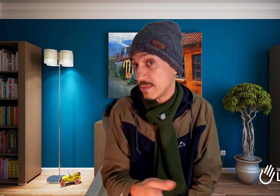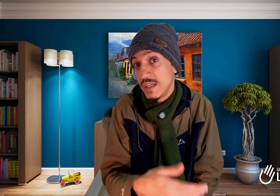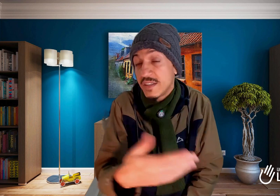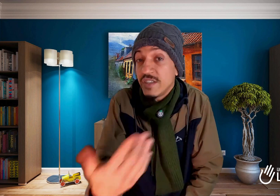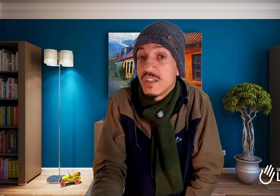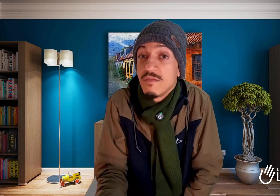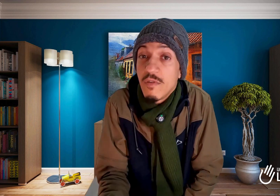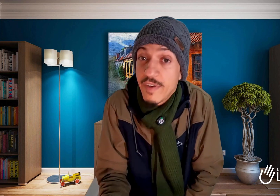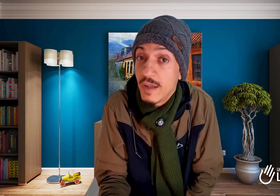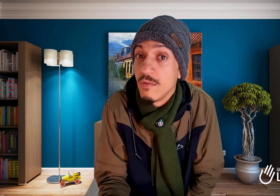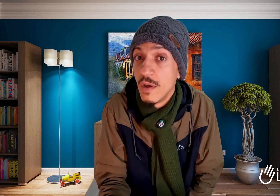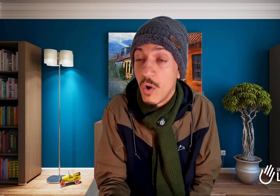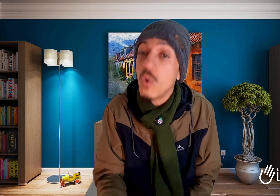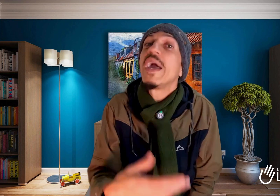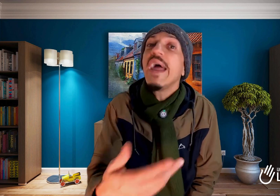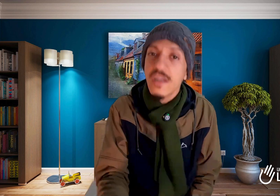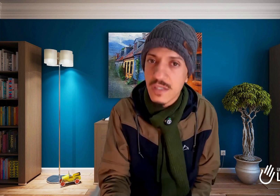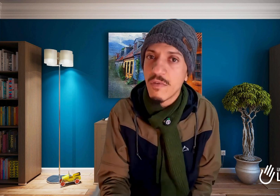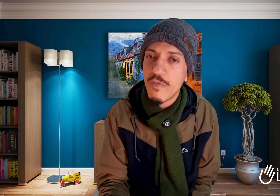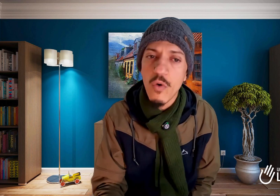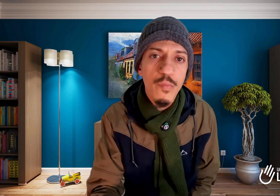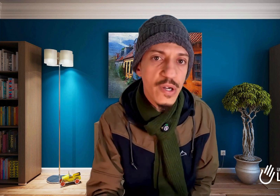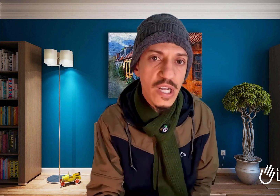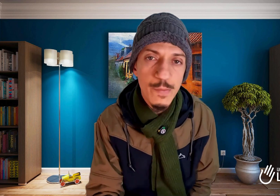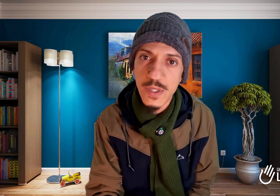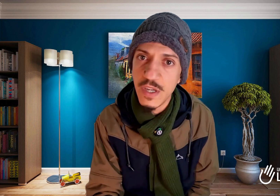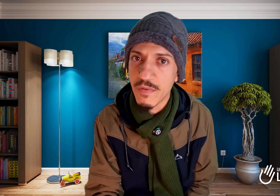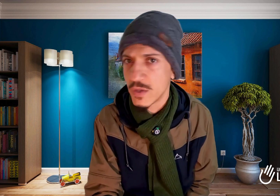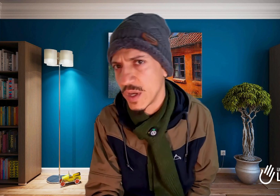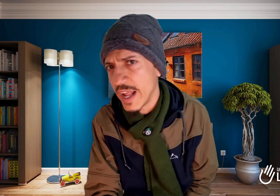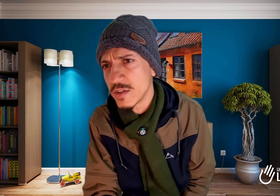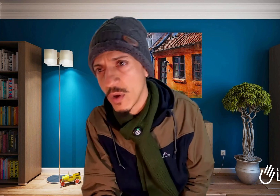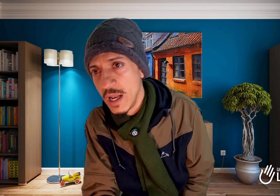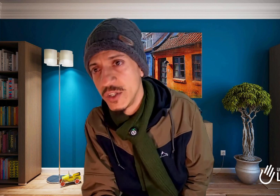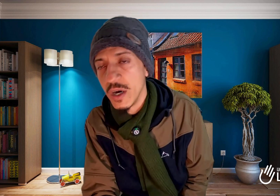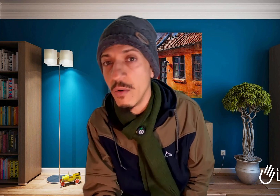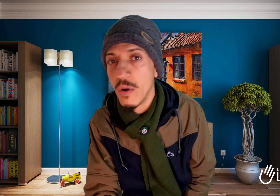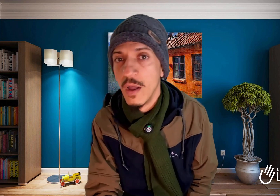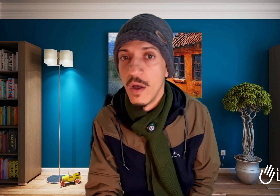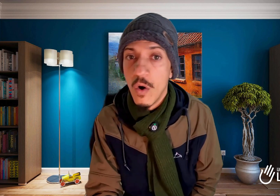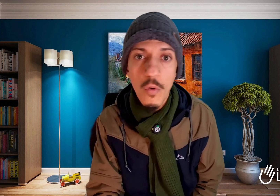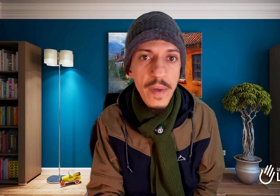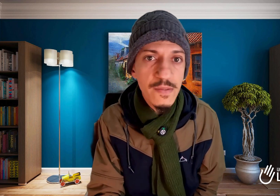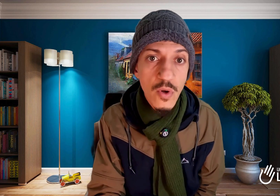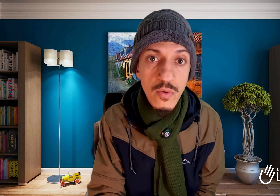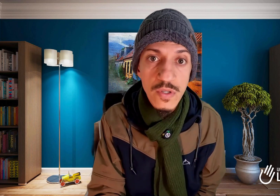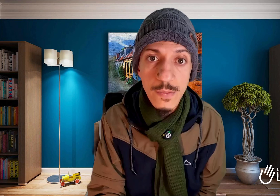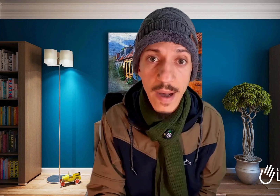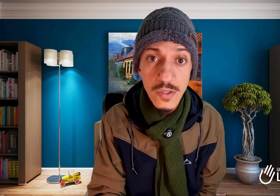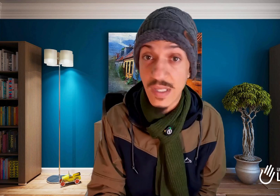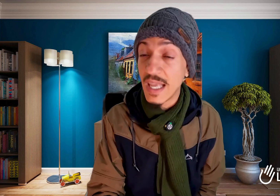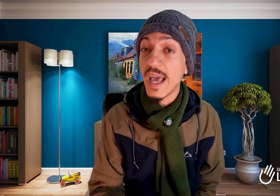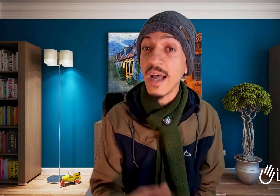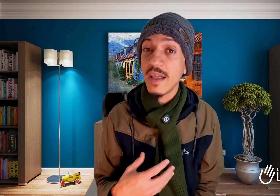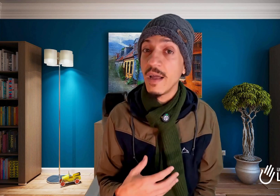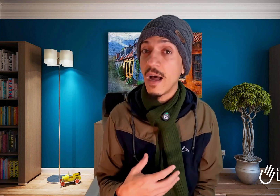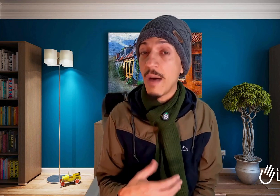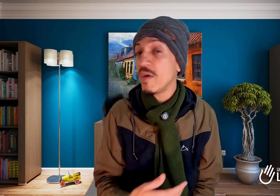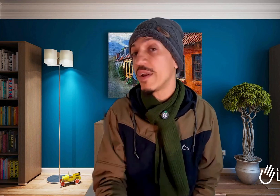esteja desenvolvendo ou queira desenvolver algum projeto específico na sua igreja, na sua religião, ou mesmo em outros espaços, e quer ter a minha